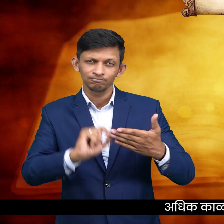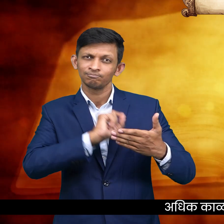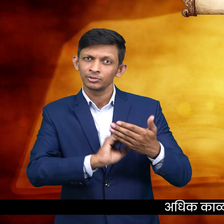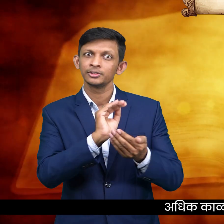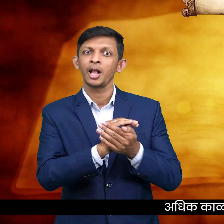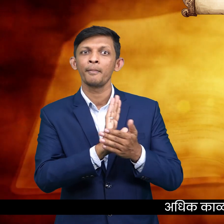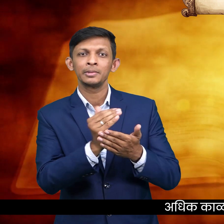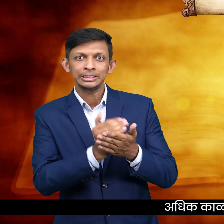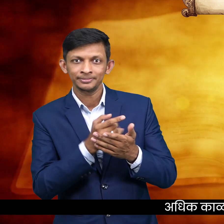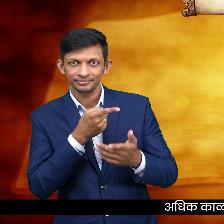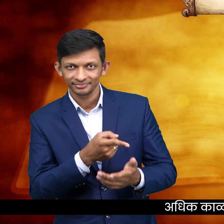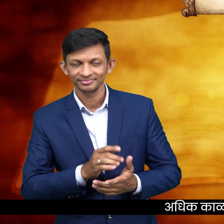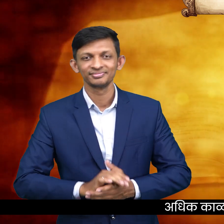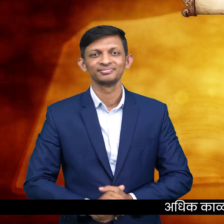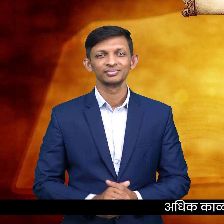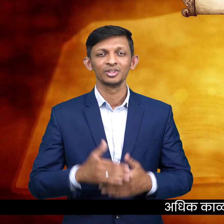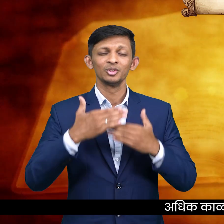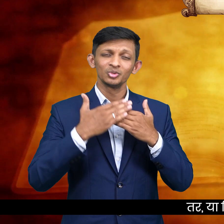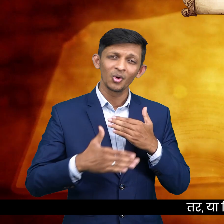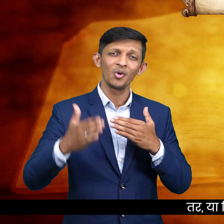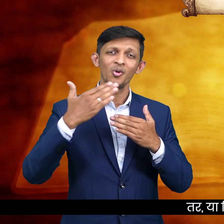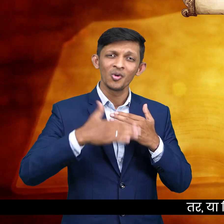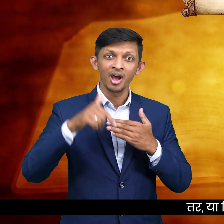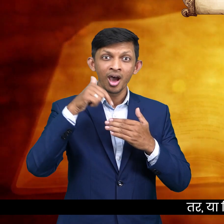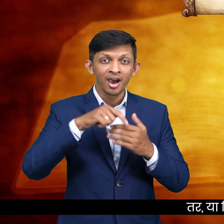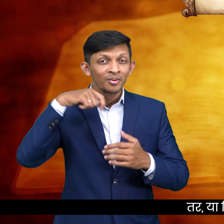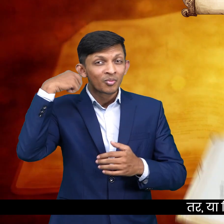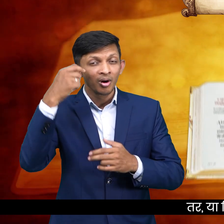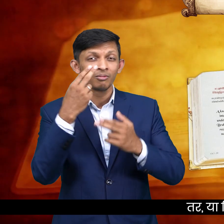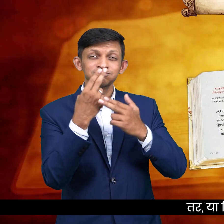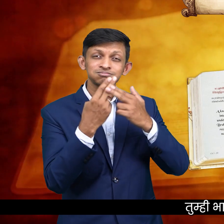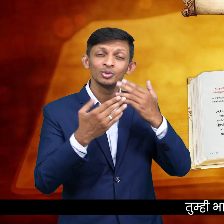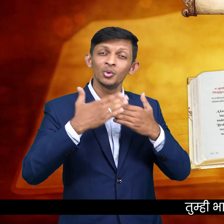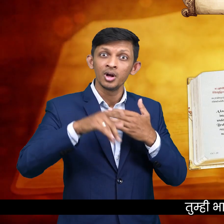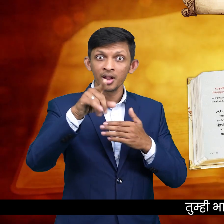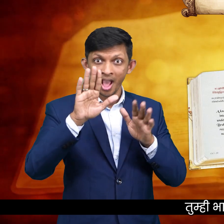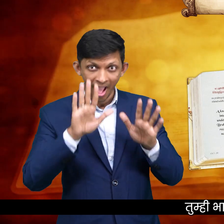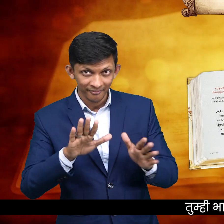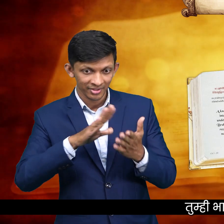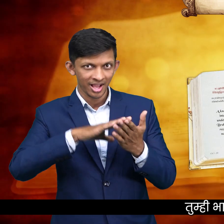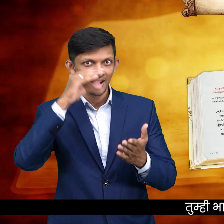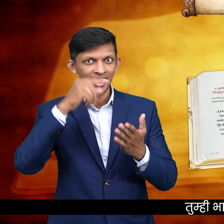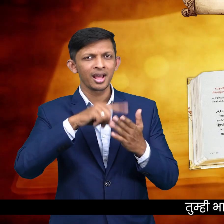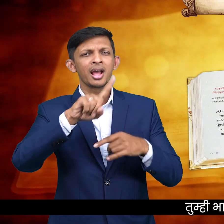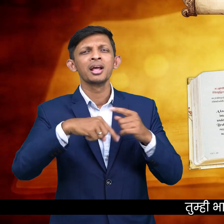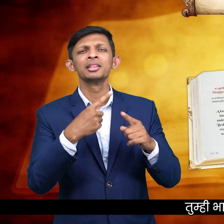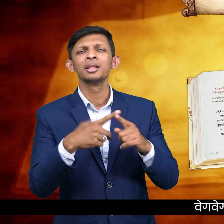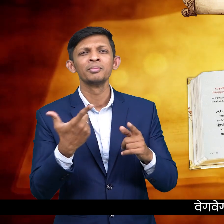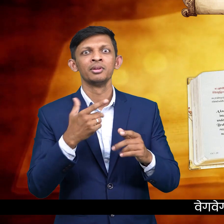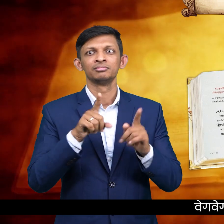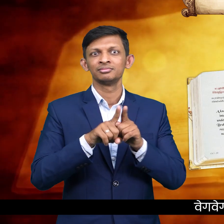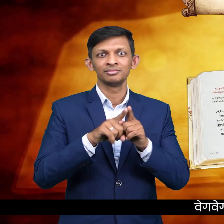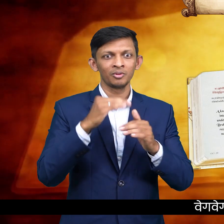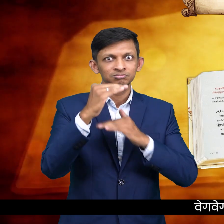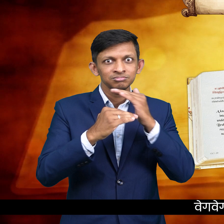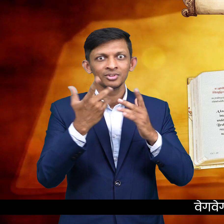अधिक काळ जतन केले गेले. तर या व्हिडिओमध्ये तुम्ही भाषेचा विकास,